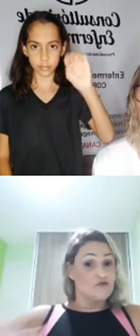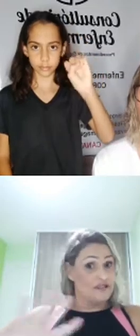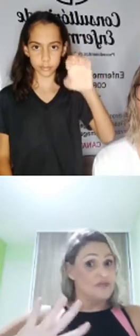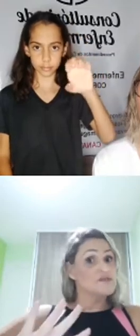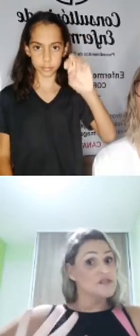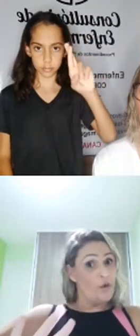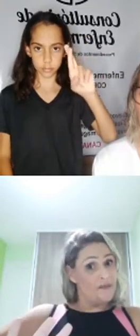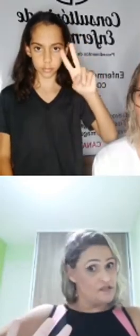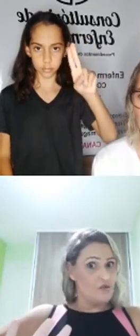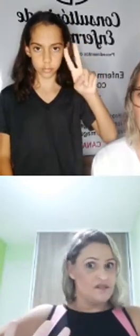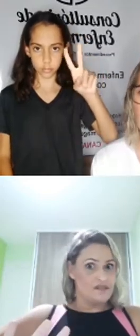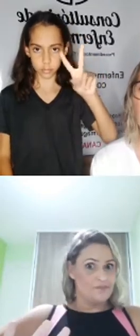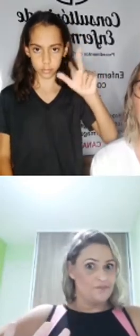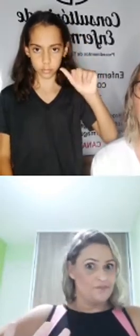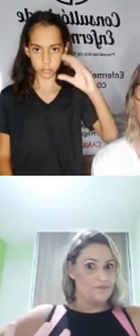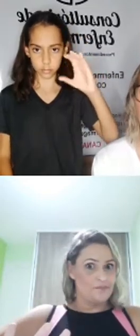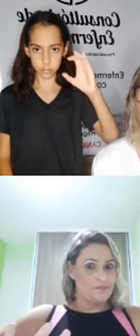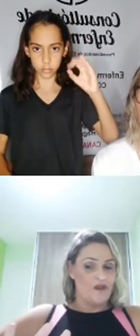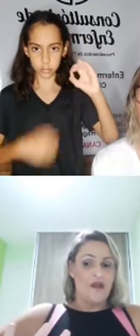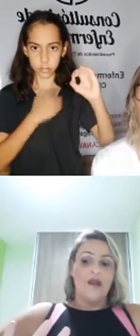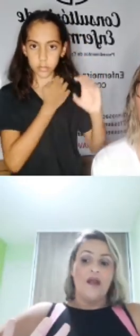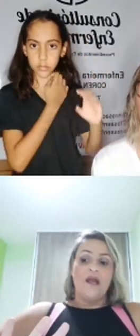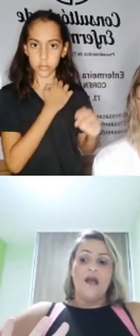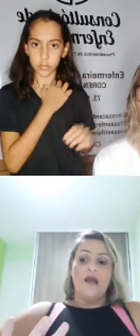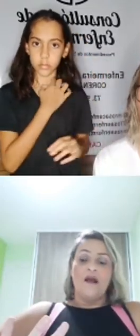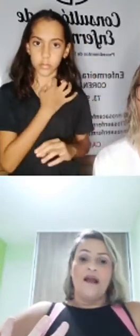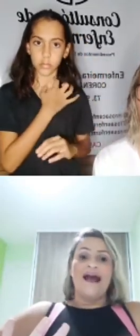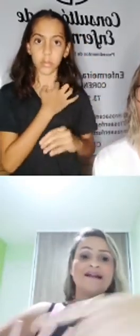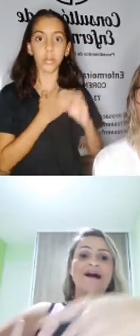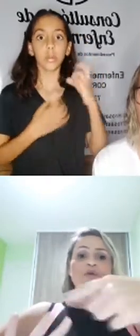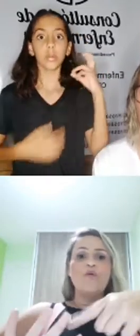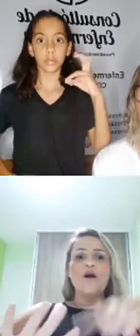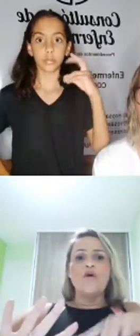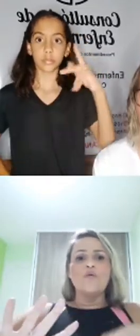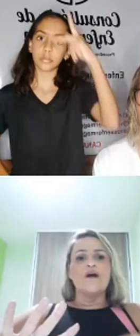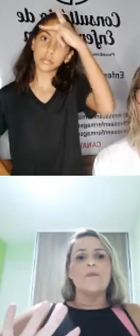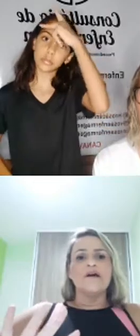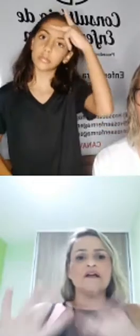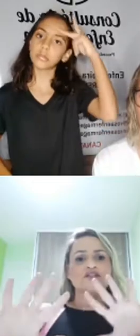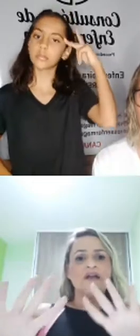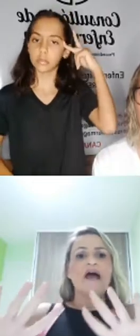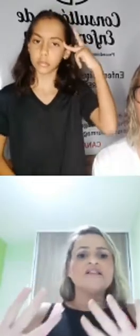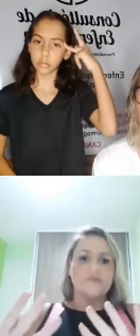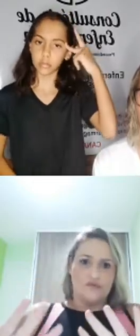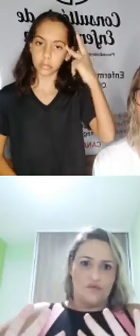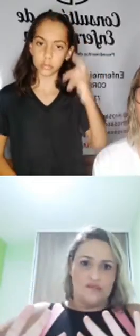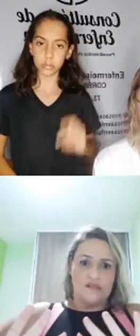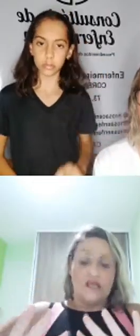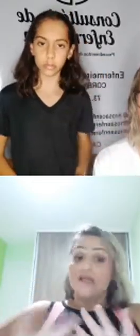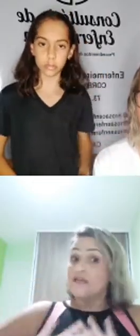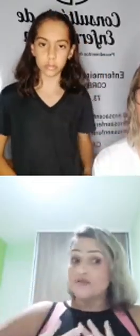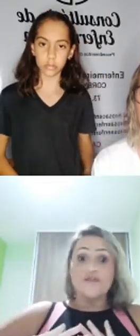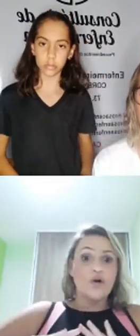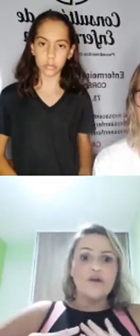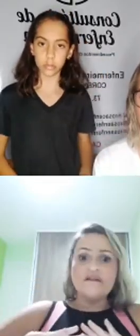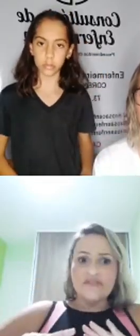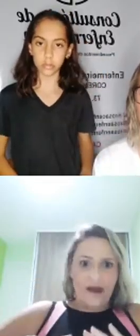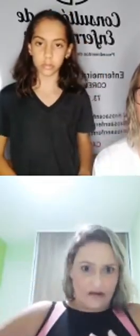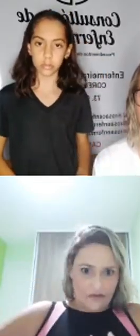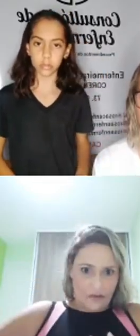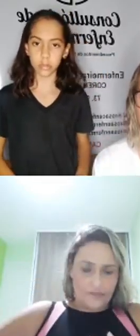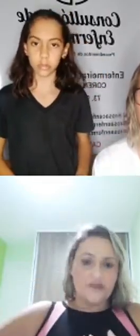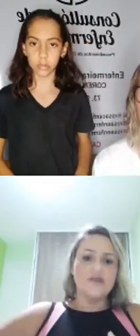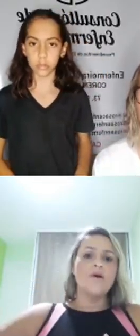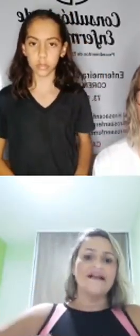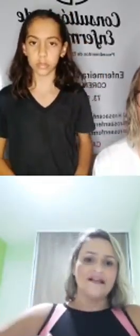internadas, eu já tenho 5 pessoas. Exato. Cada uma com um acompanhante, 10 pessoas. Isso ficou